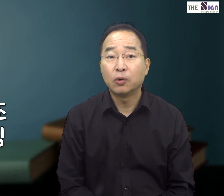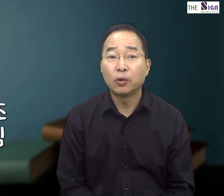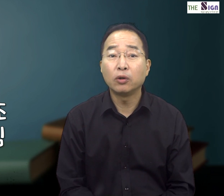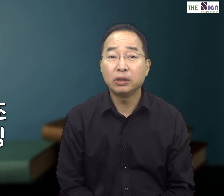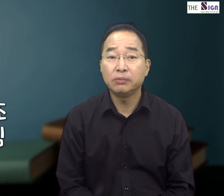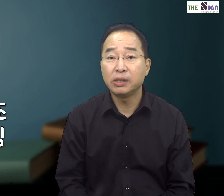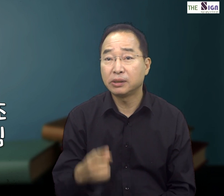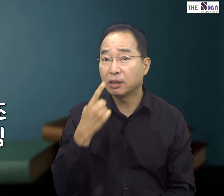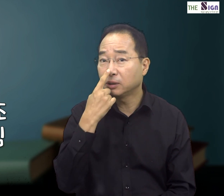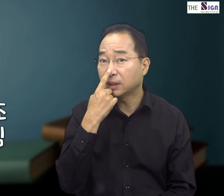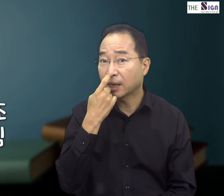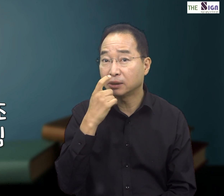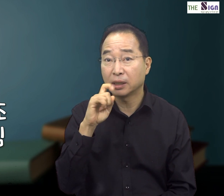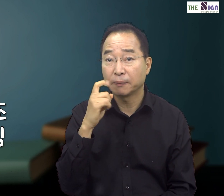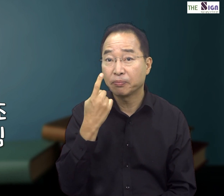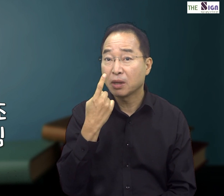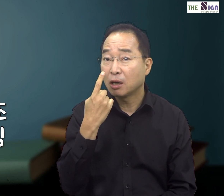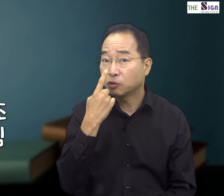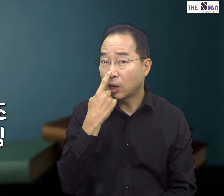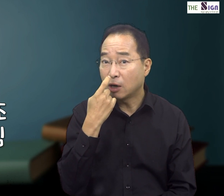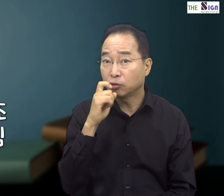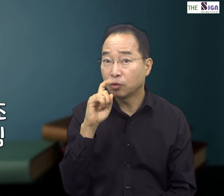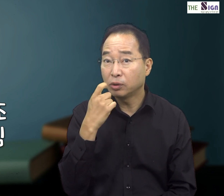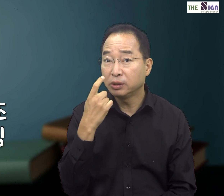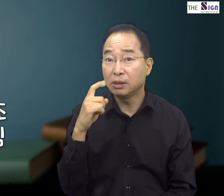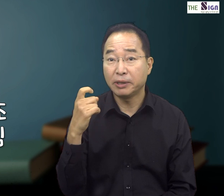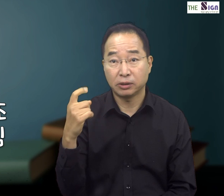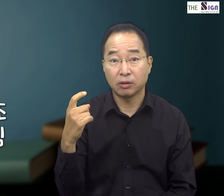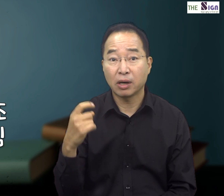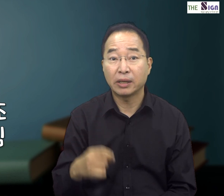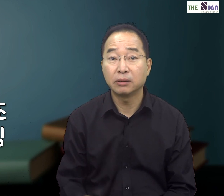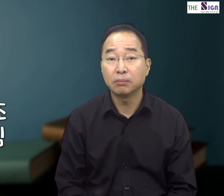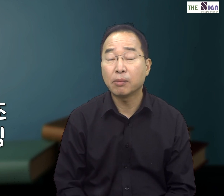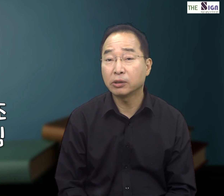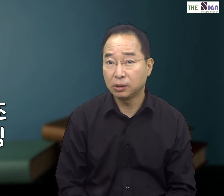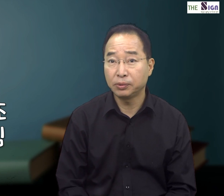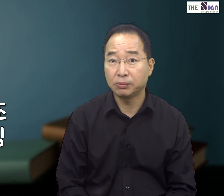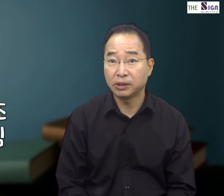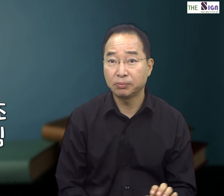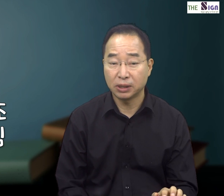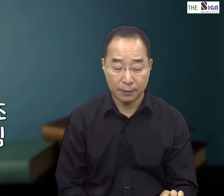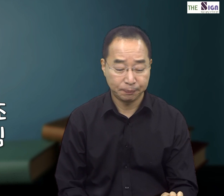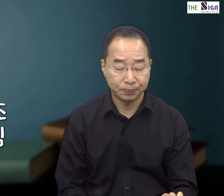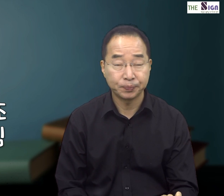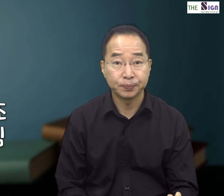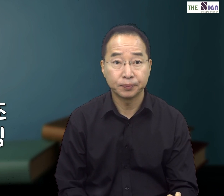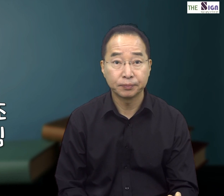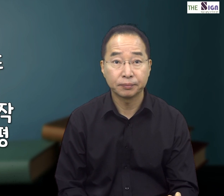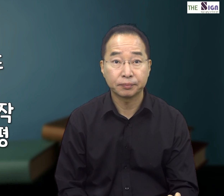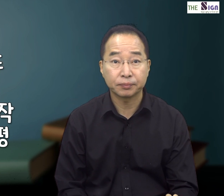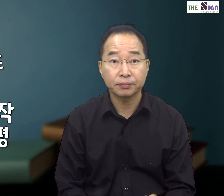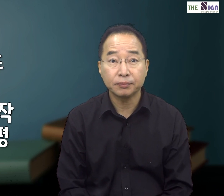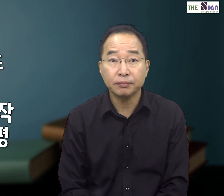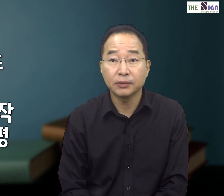이런 의미에서는 약간 이제 좌우로 흔들면서 가는 멋을 부림을 씁니다. 그